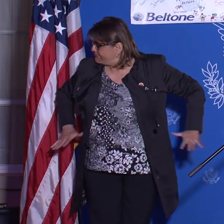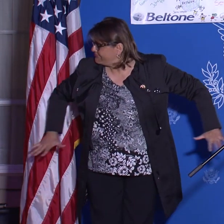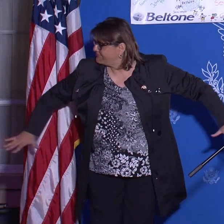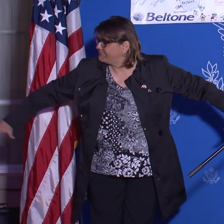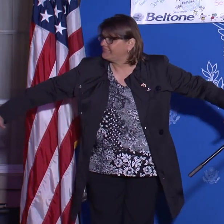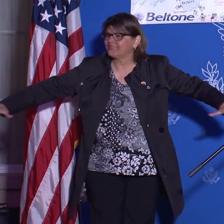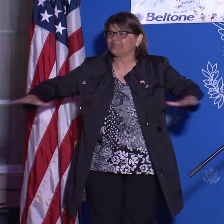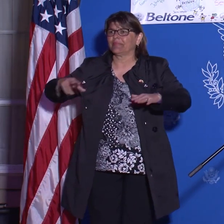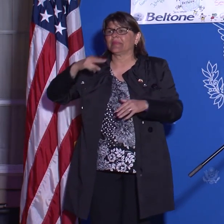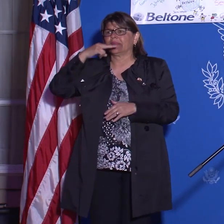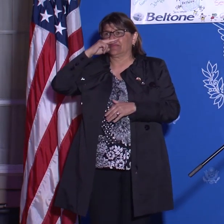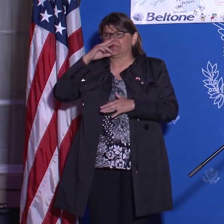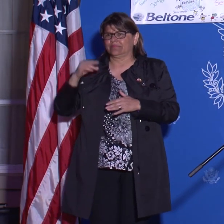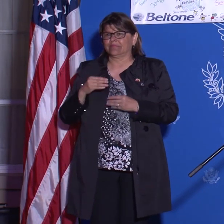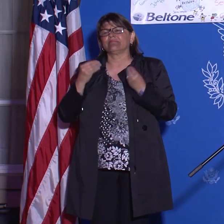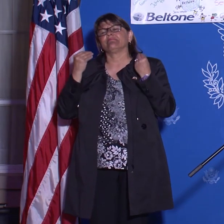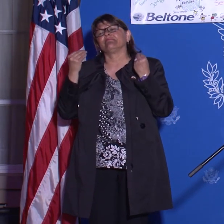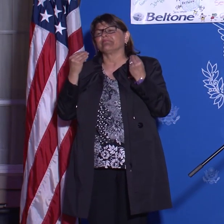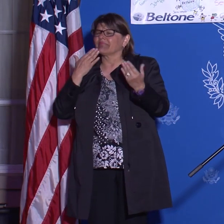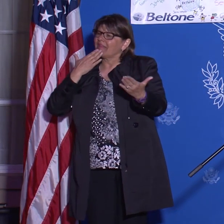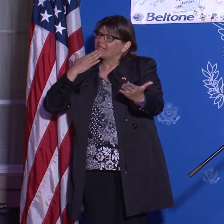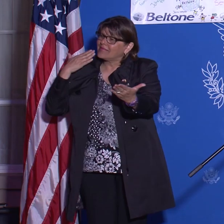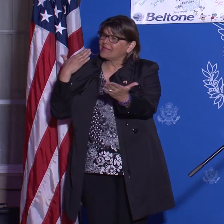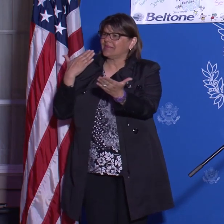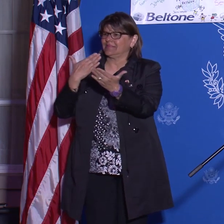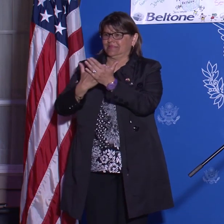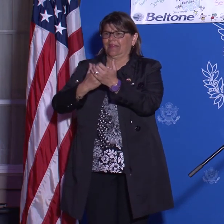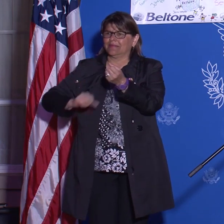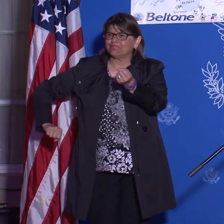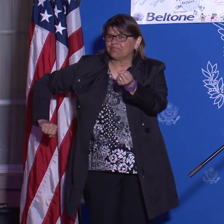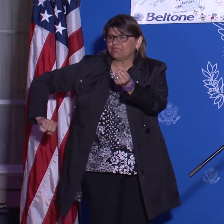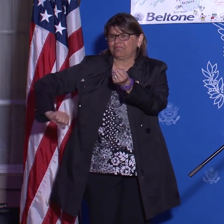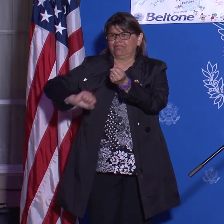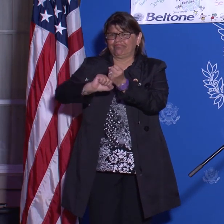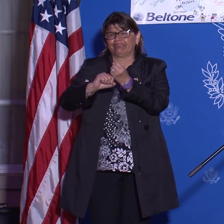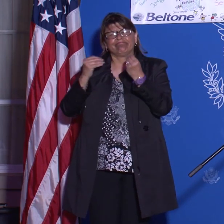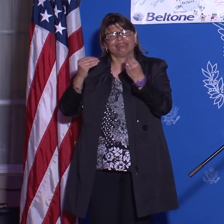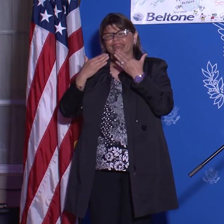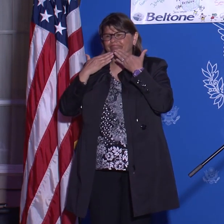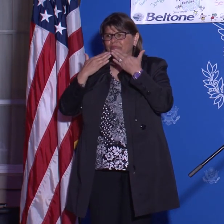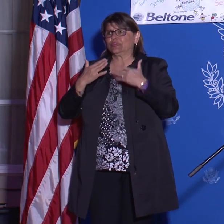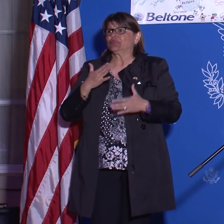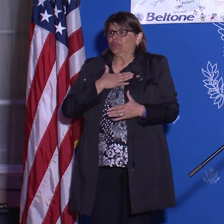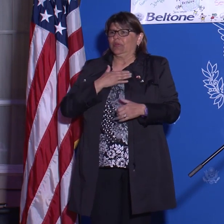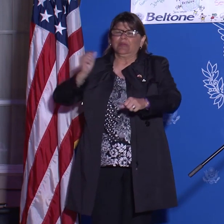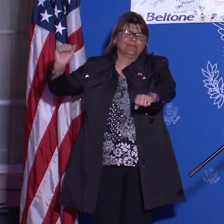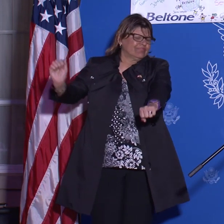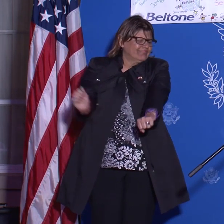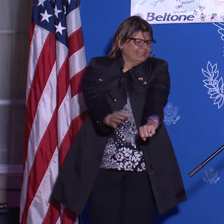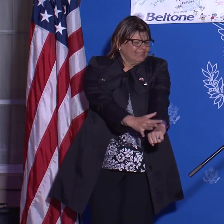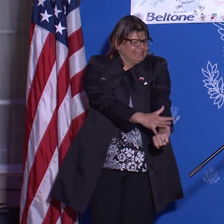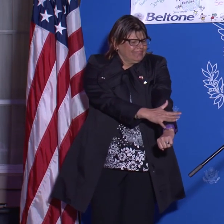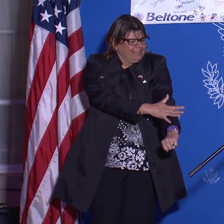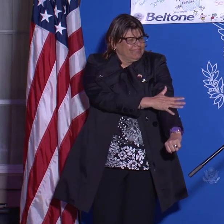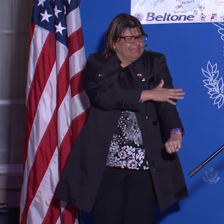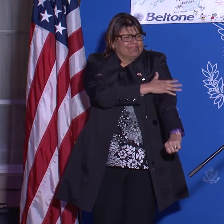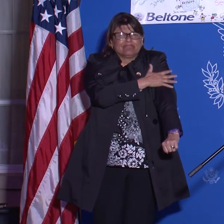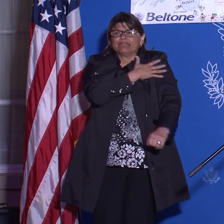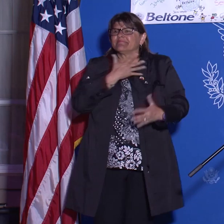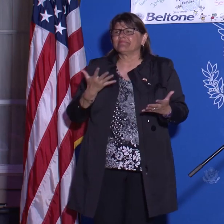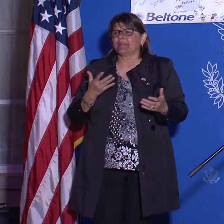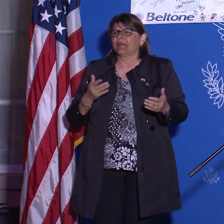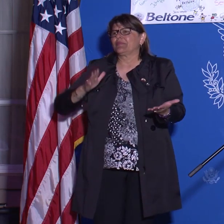Nuestra labor en ICAL y con todos nuestros estudiantes agradecemos en gran manera su apoyo y colaboración. Realmente